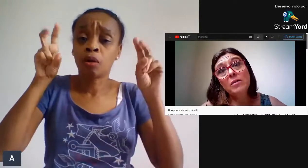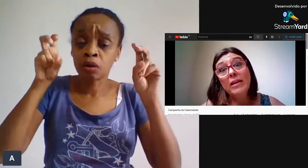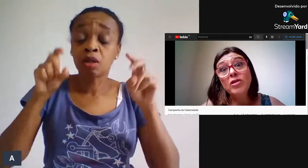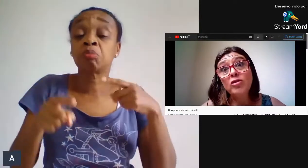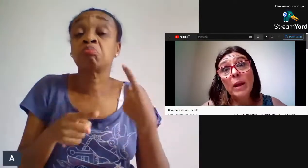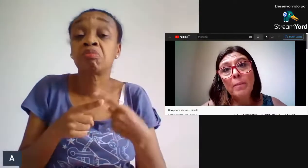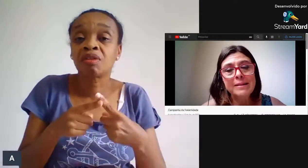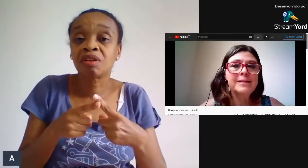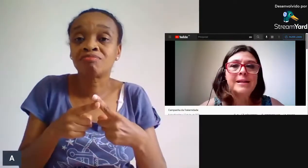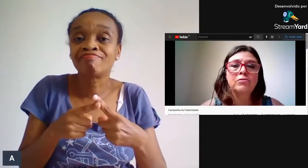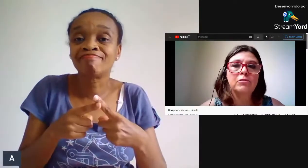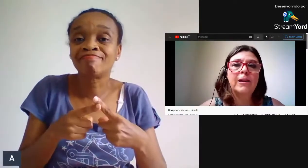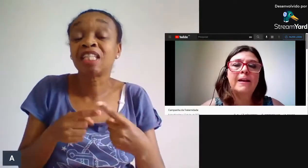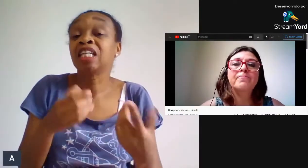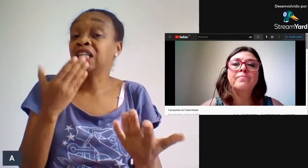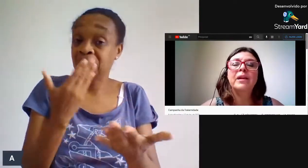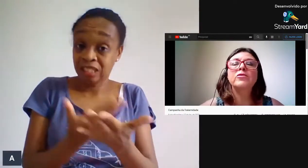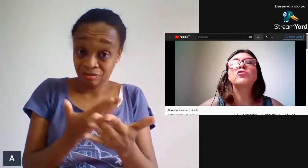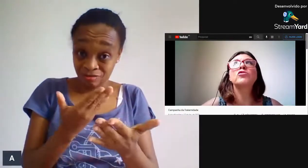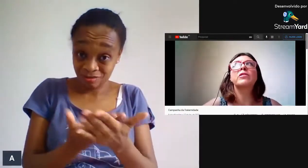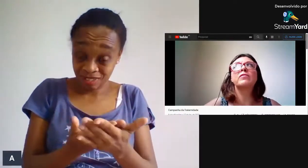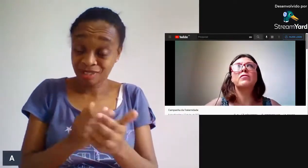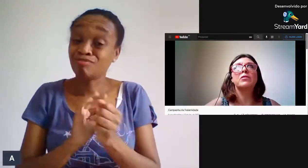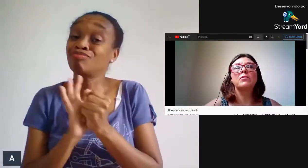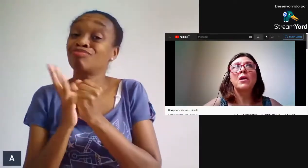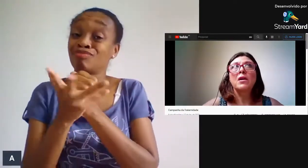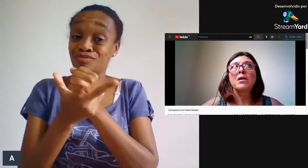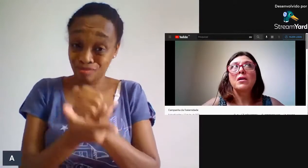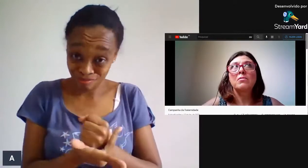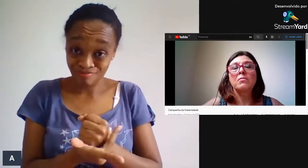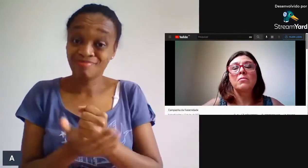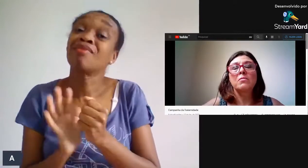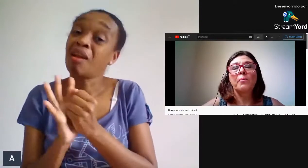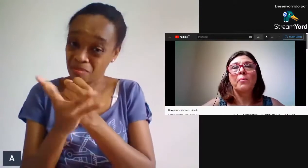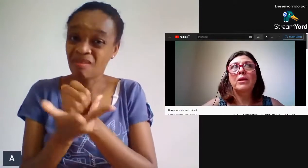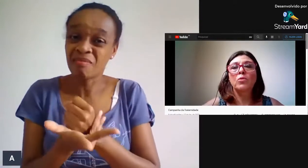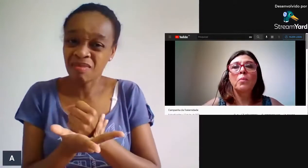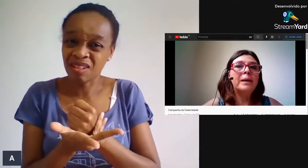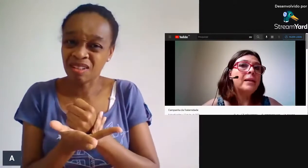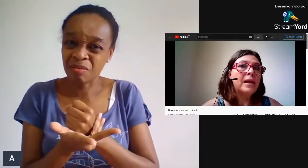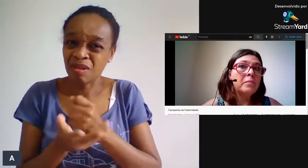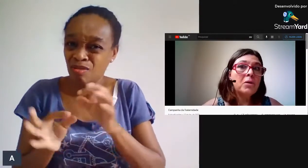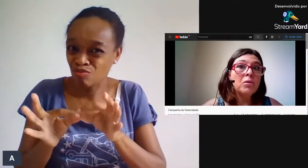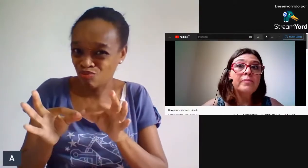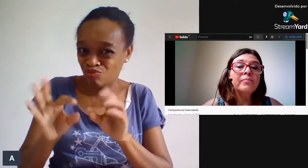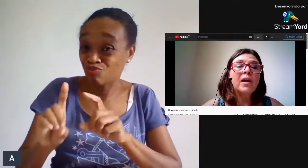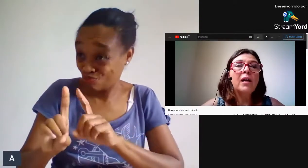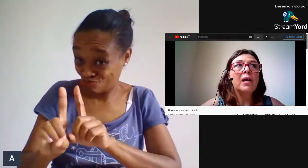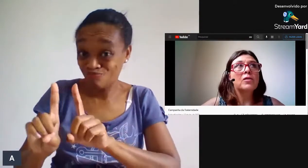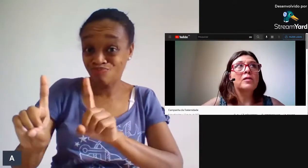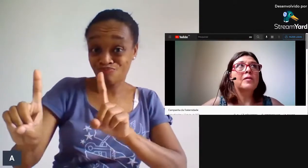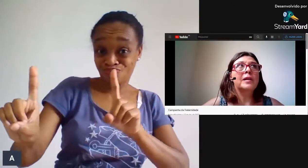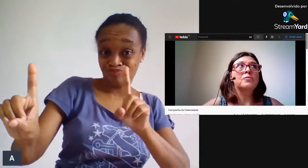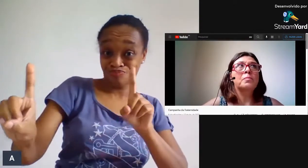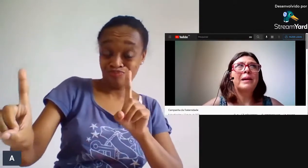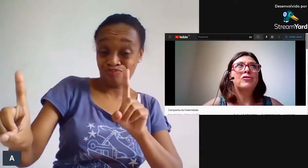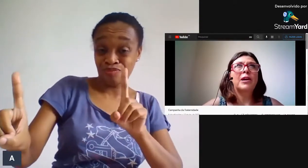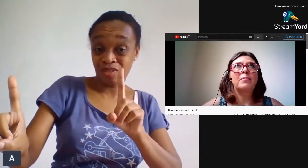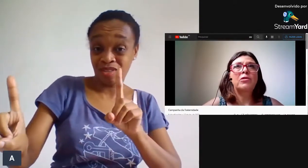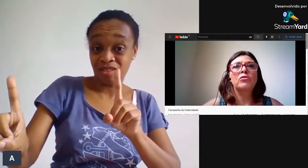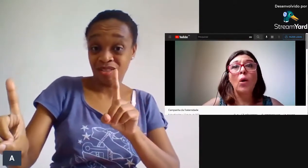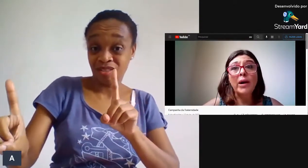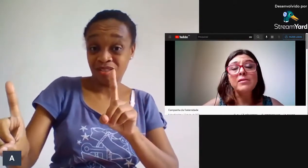da educação que a gente está passando, né? A gente hoje está vivendo um período pandêmico, nós